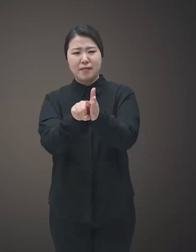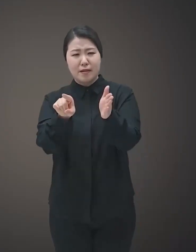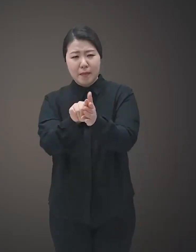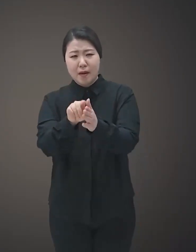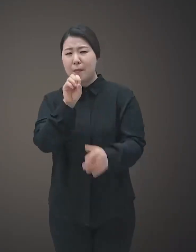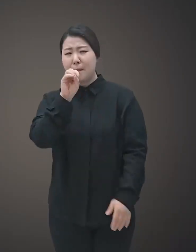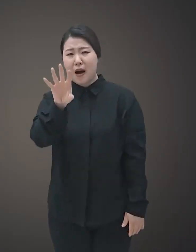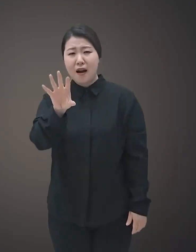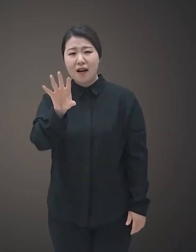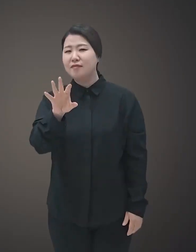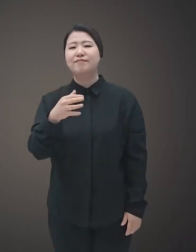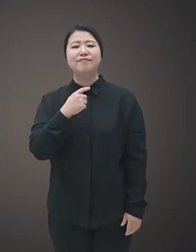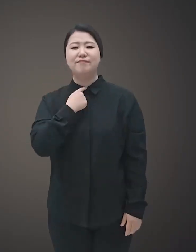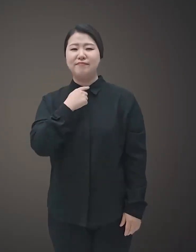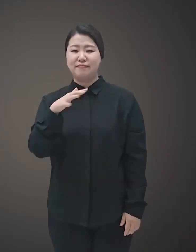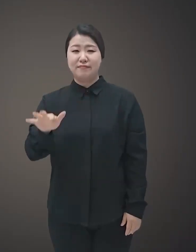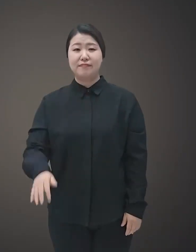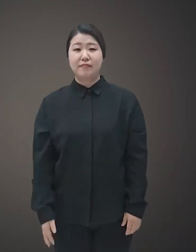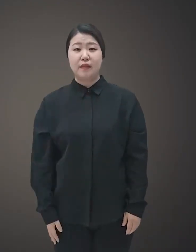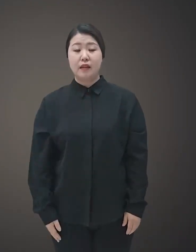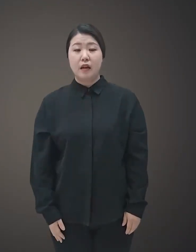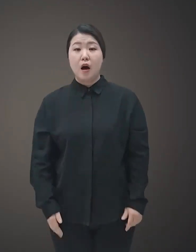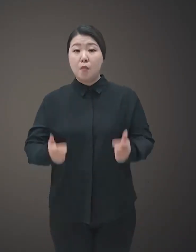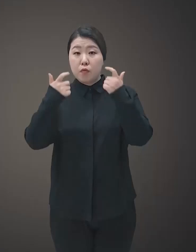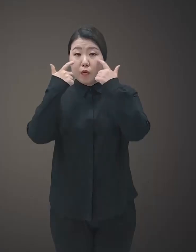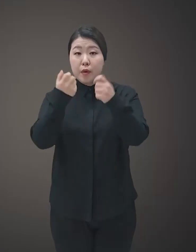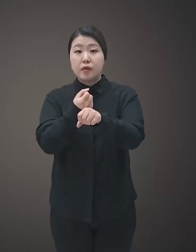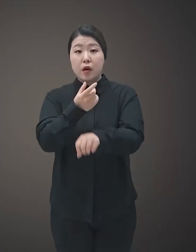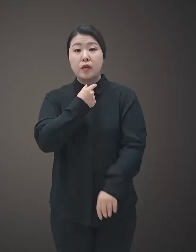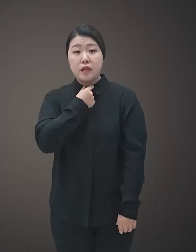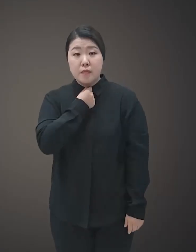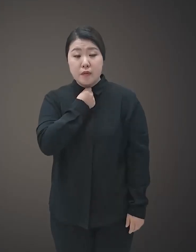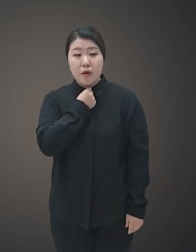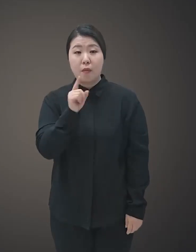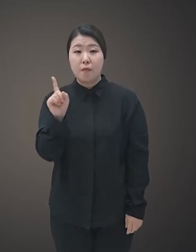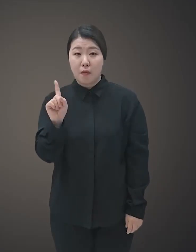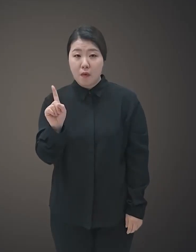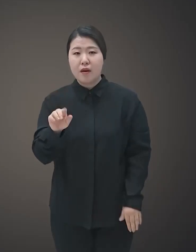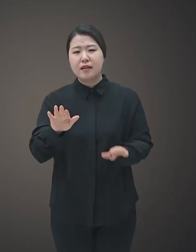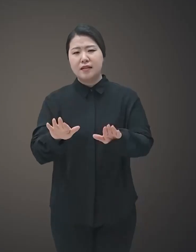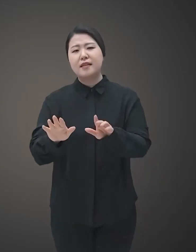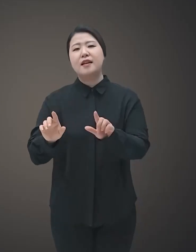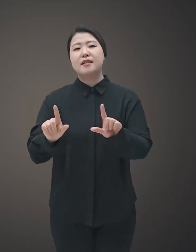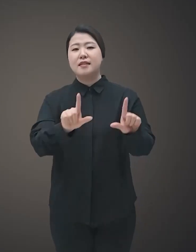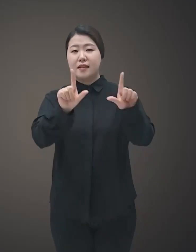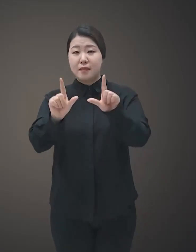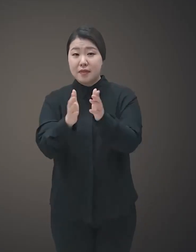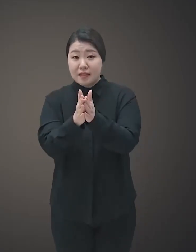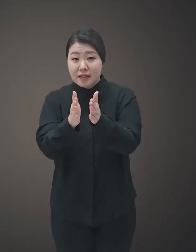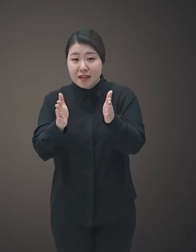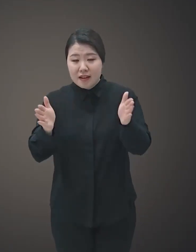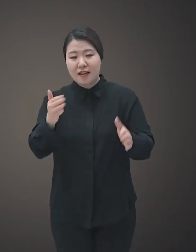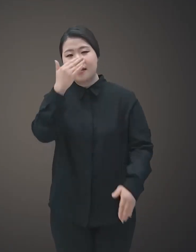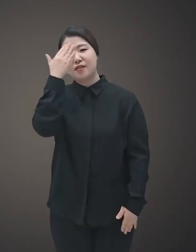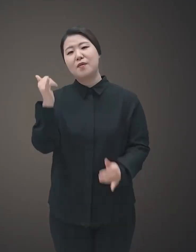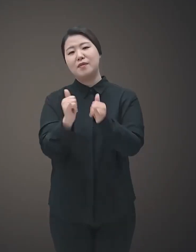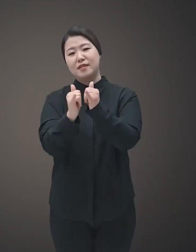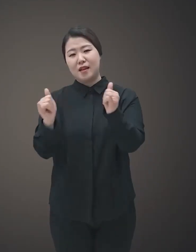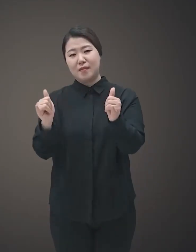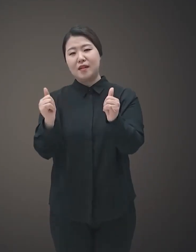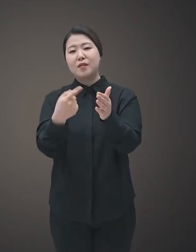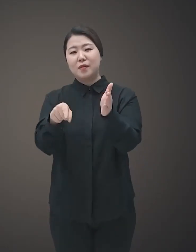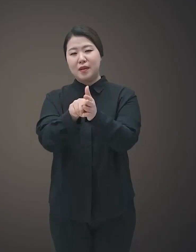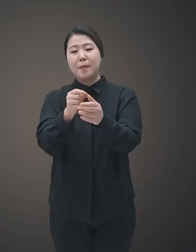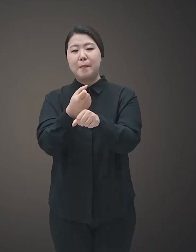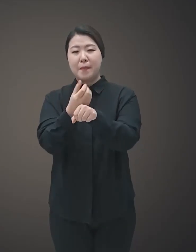sagt. Vad jag kanske känner att jag får ett visst naturligt mandat för, om du nu talar om